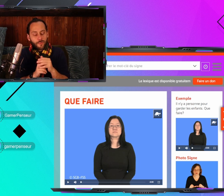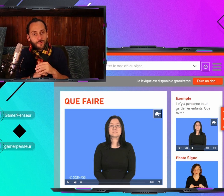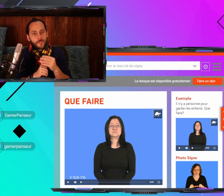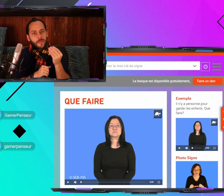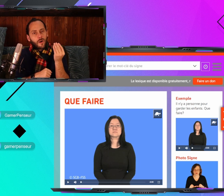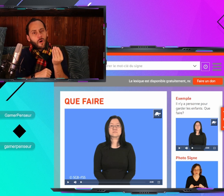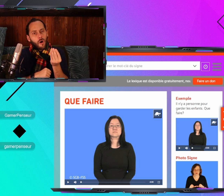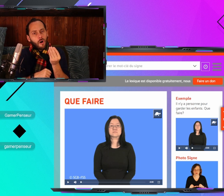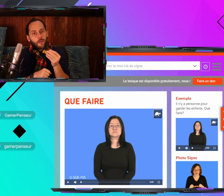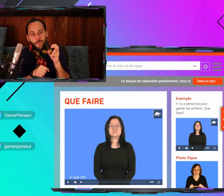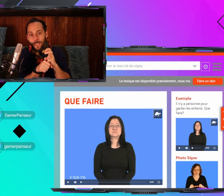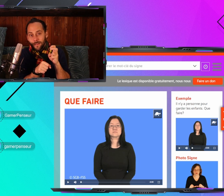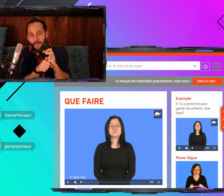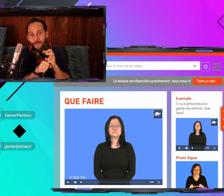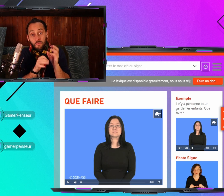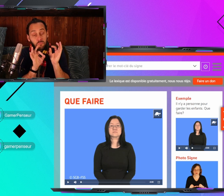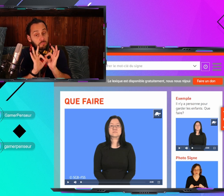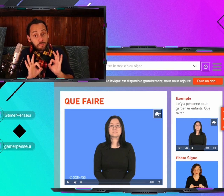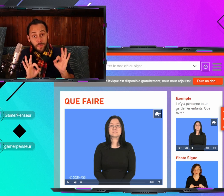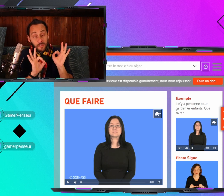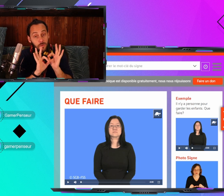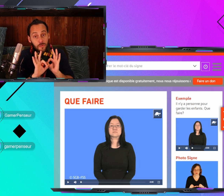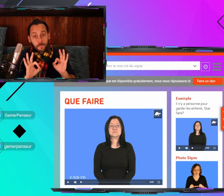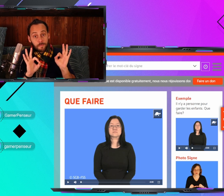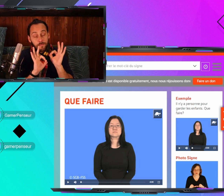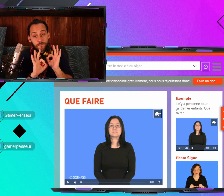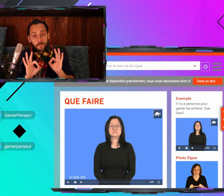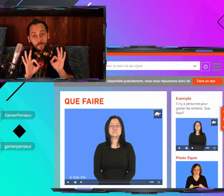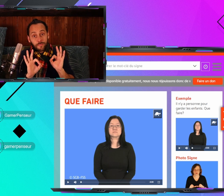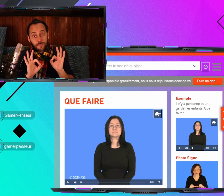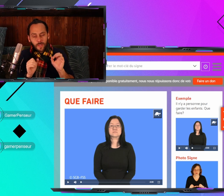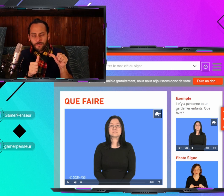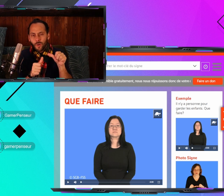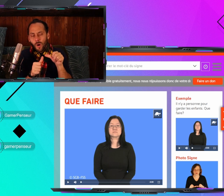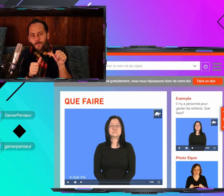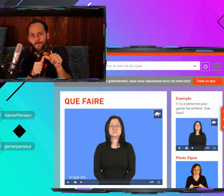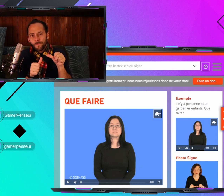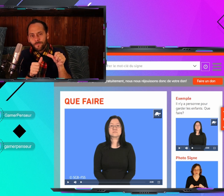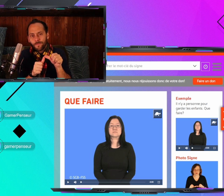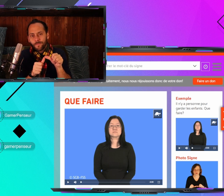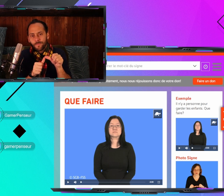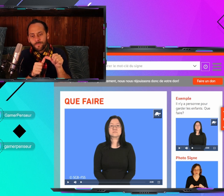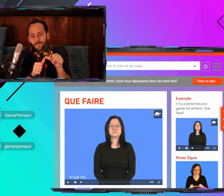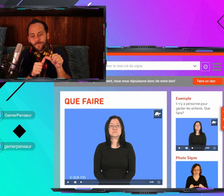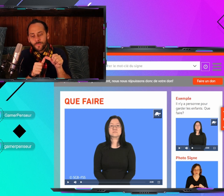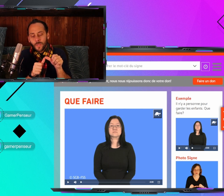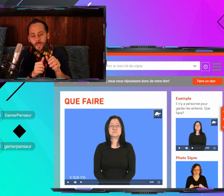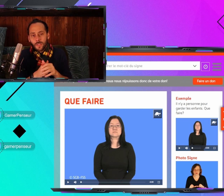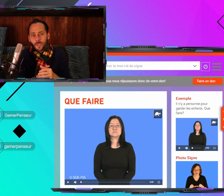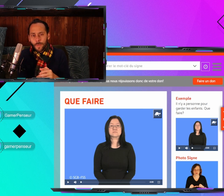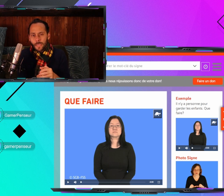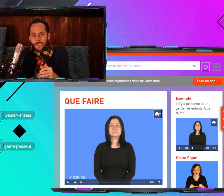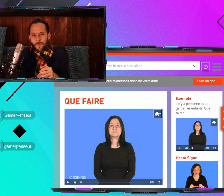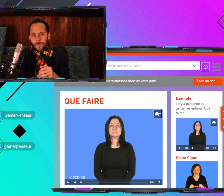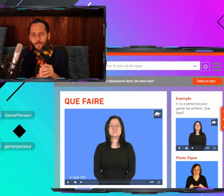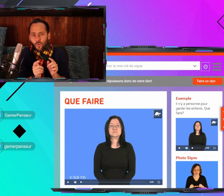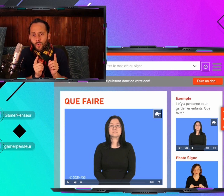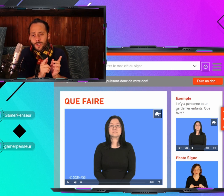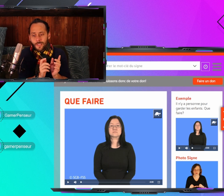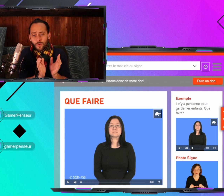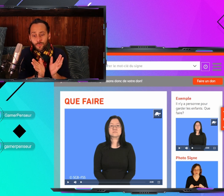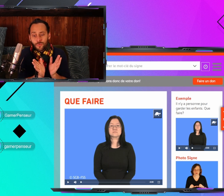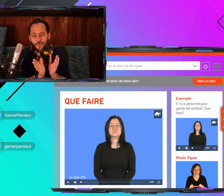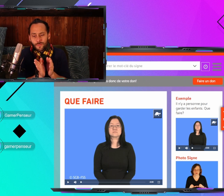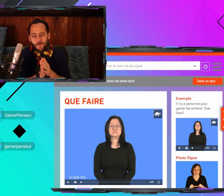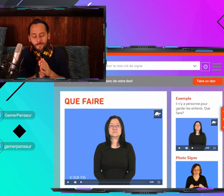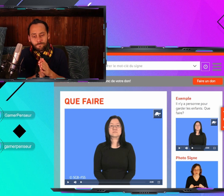peut-être c'est plus juste, c'est enfant garder, personne. Fait quoi? J'ai la peine à expliquer pourquoi je